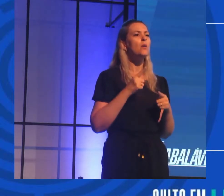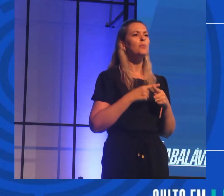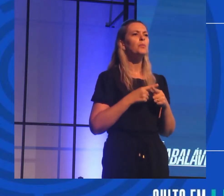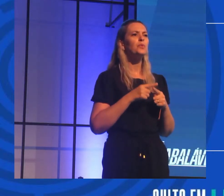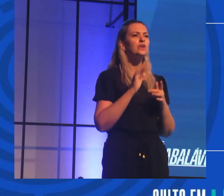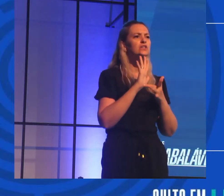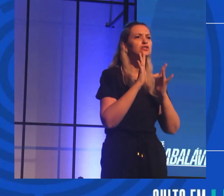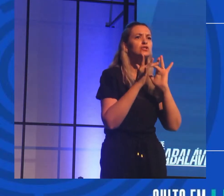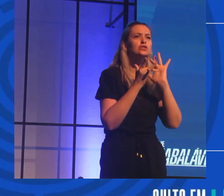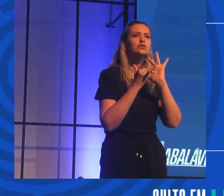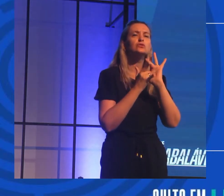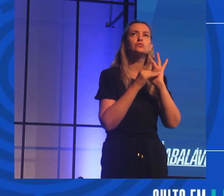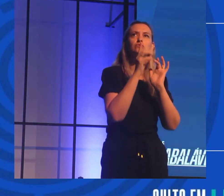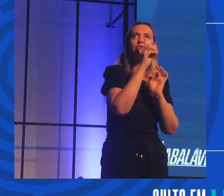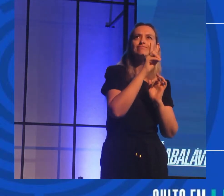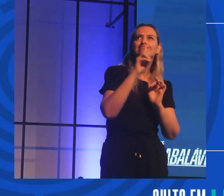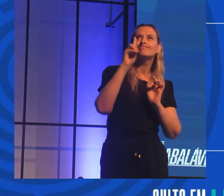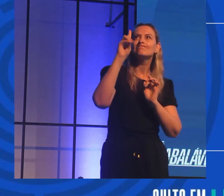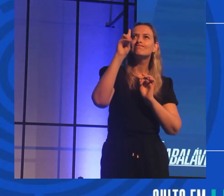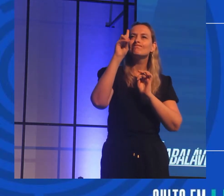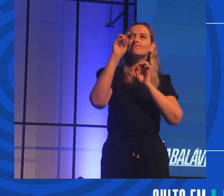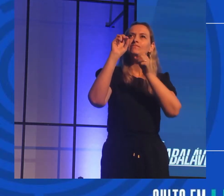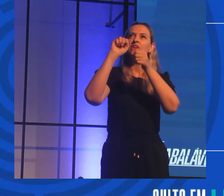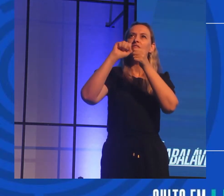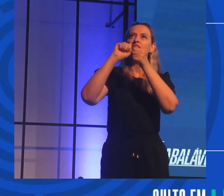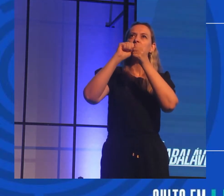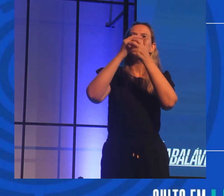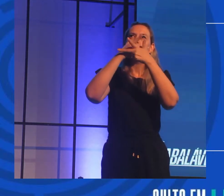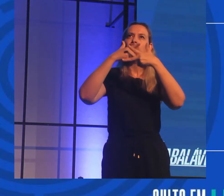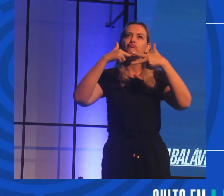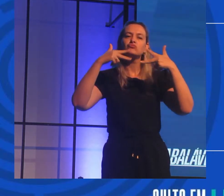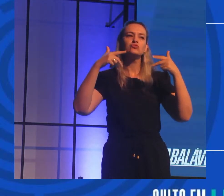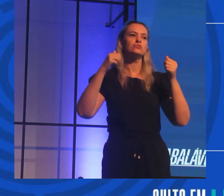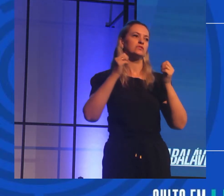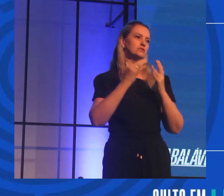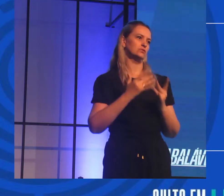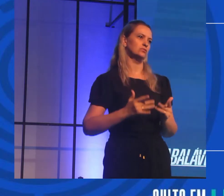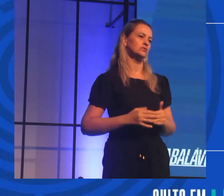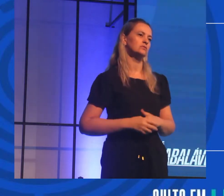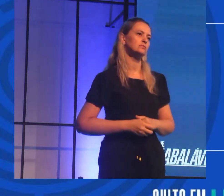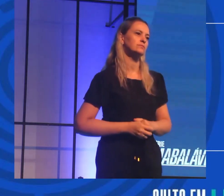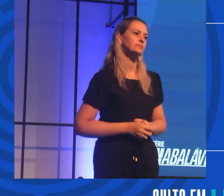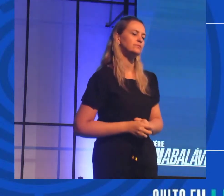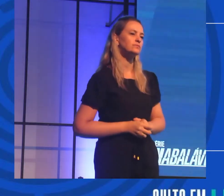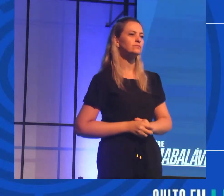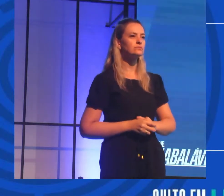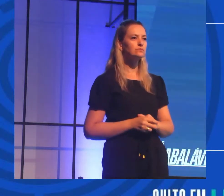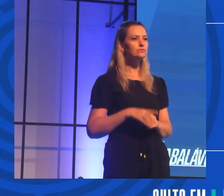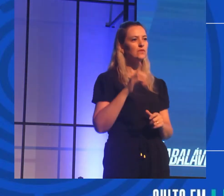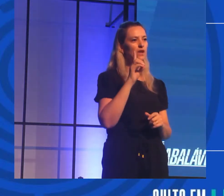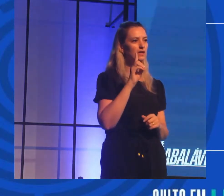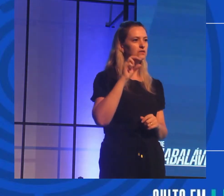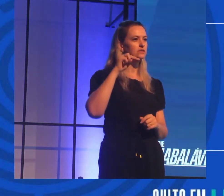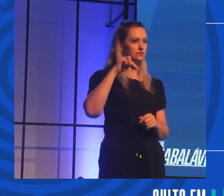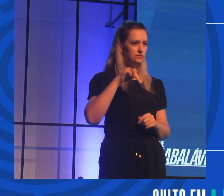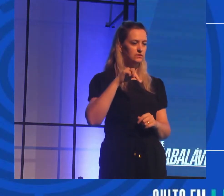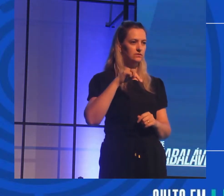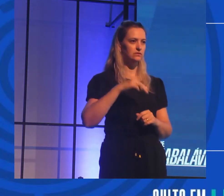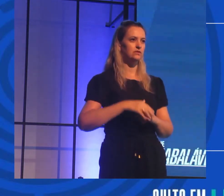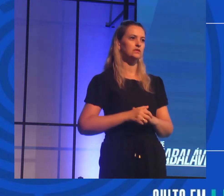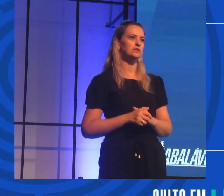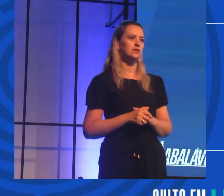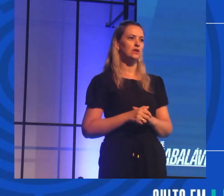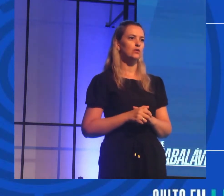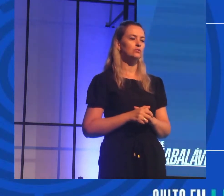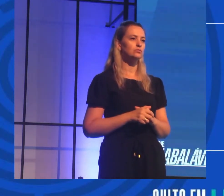ele, através dele, são todas as coisas. Gente, Daniel, vivendo agora num novo